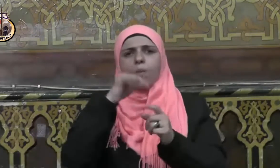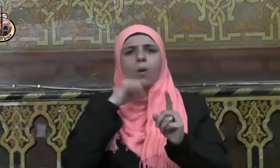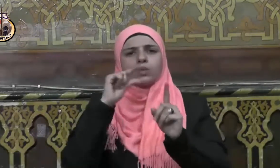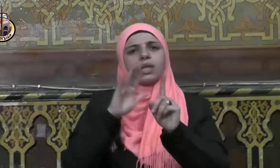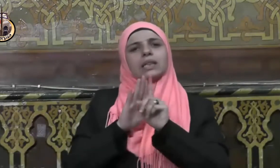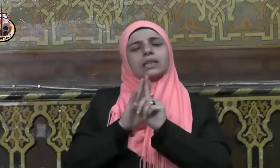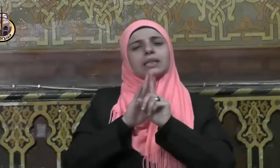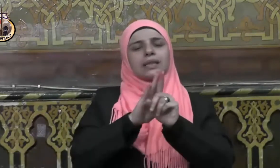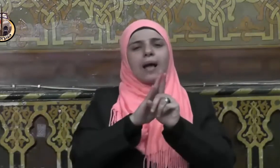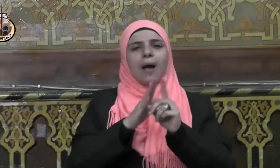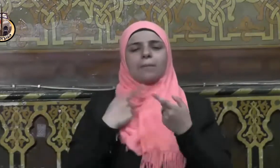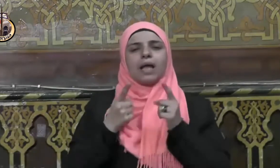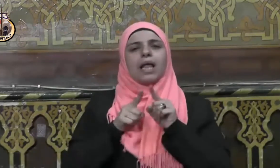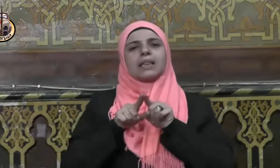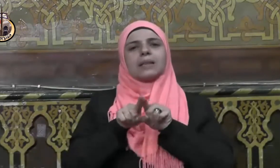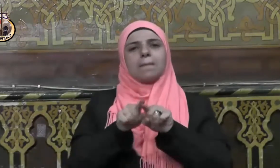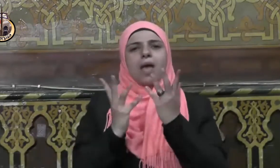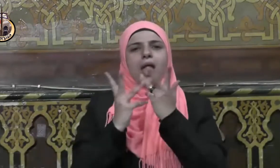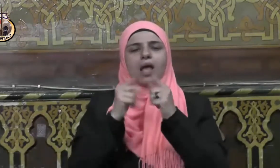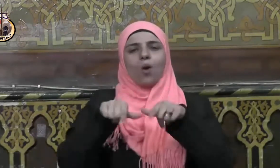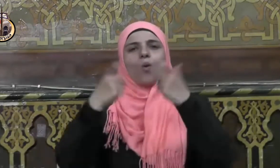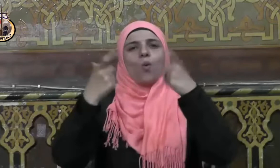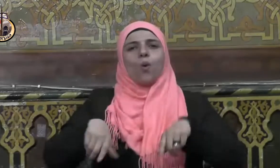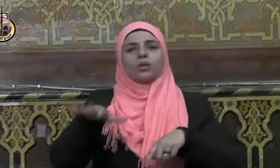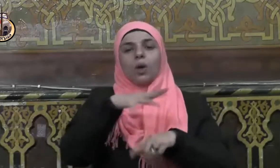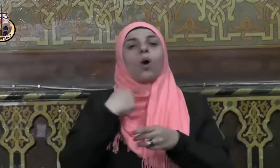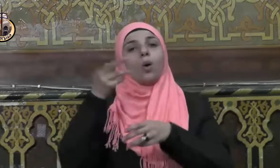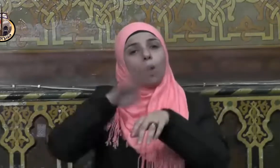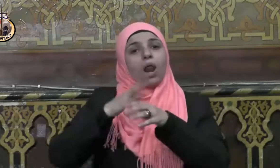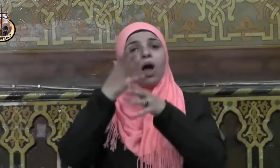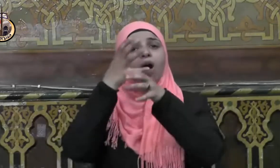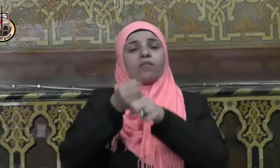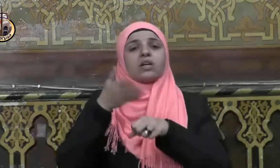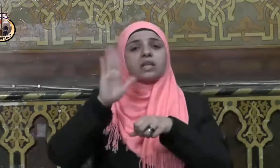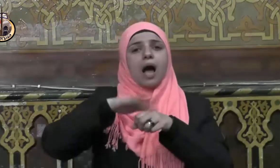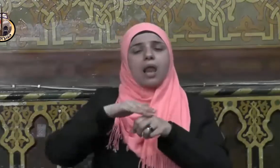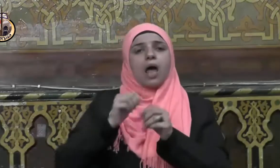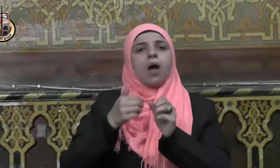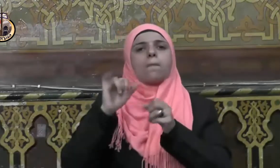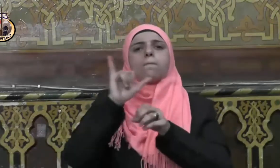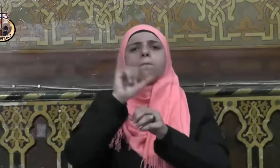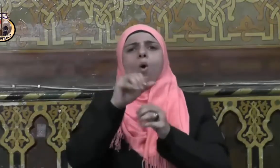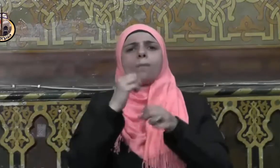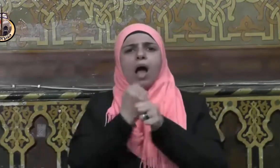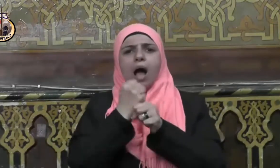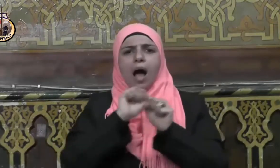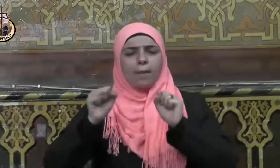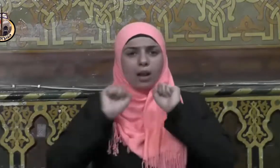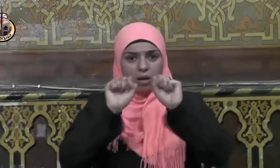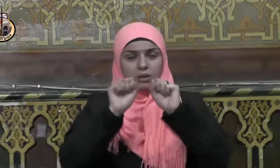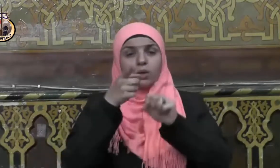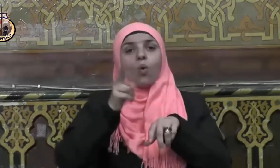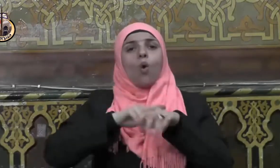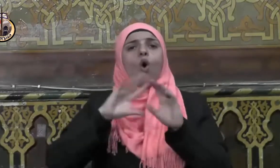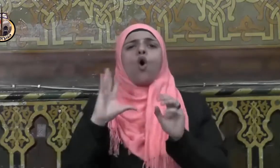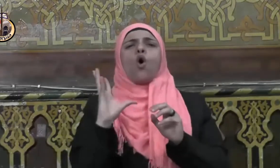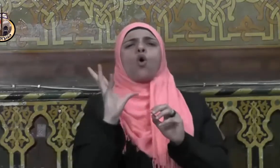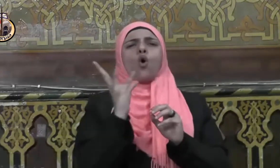والانتماء للوطن والحفاظ على مقدراته وكل برة من